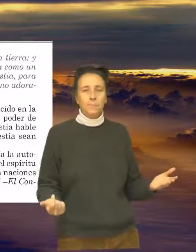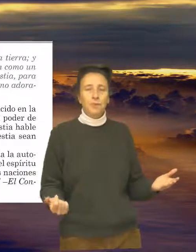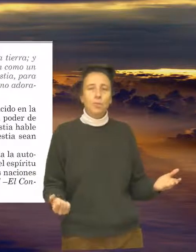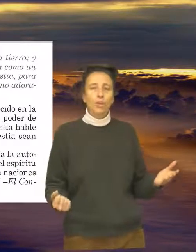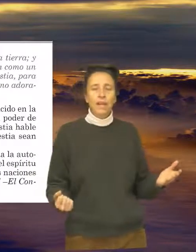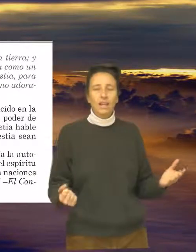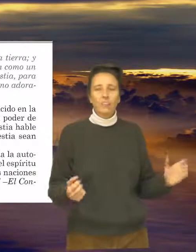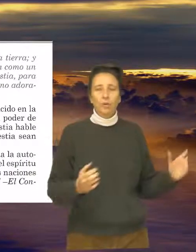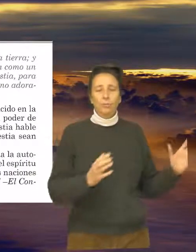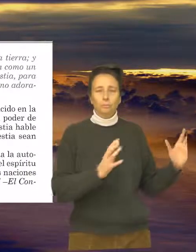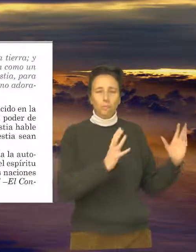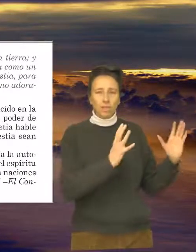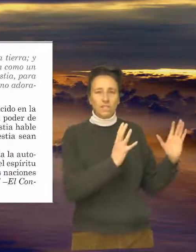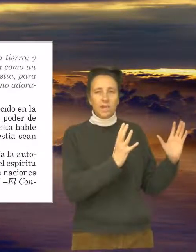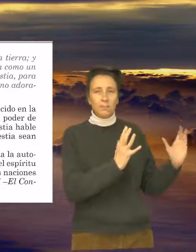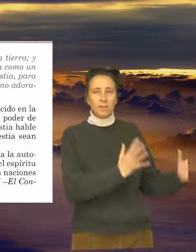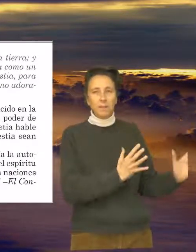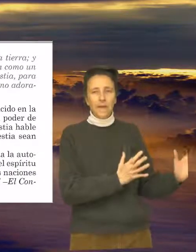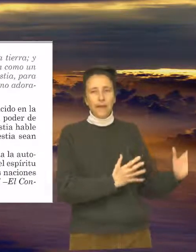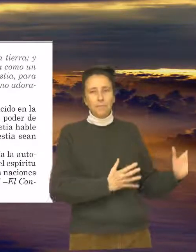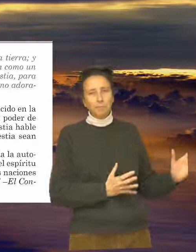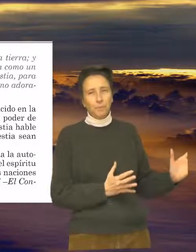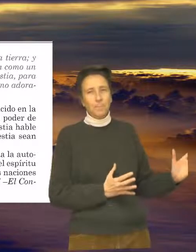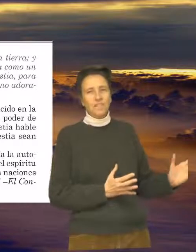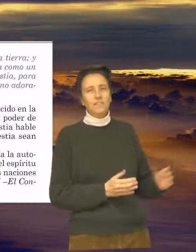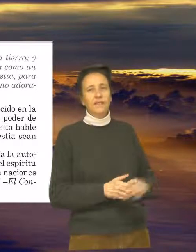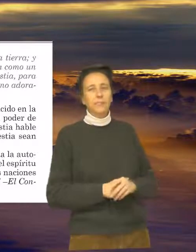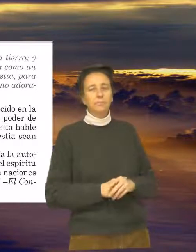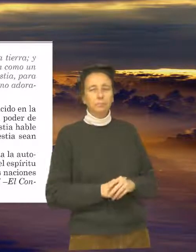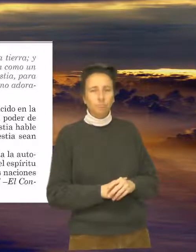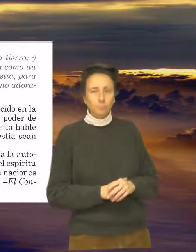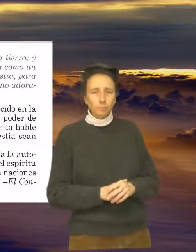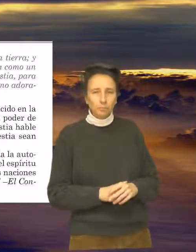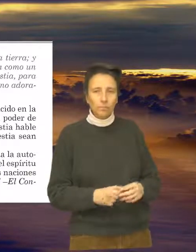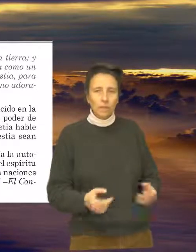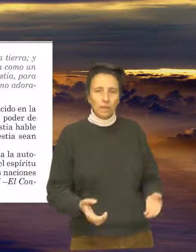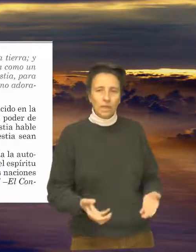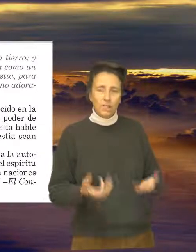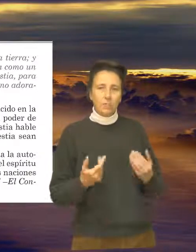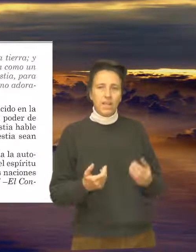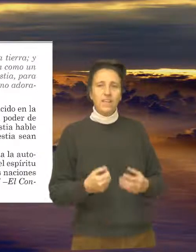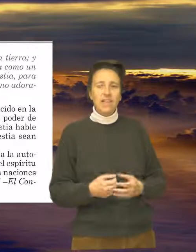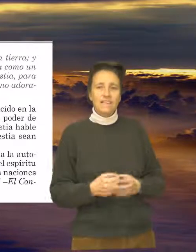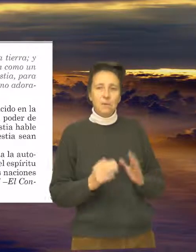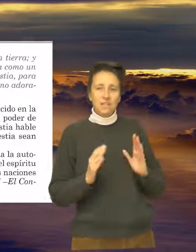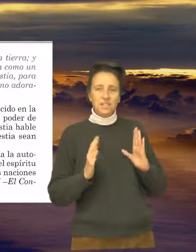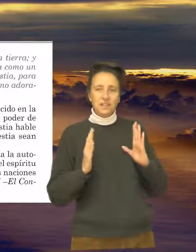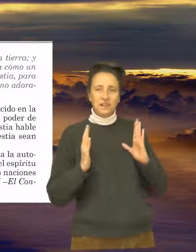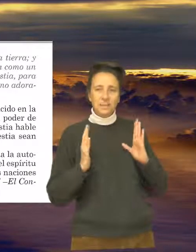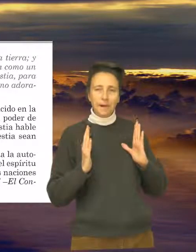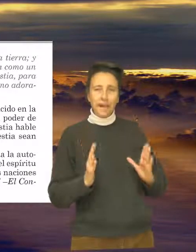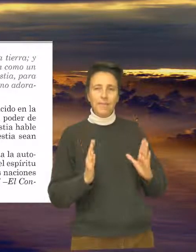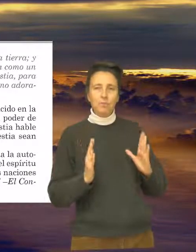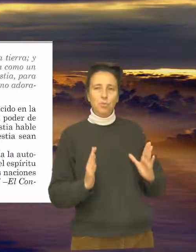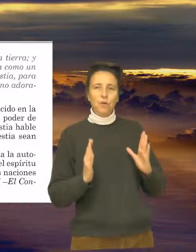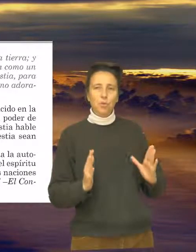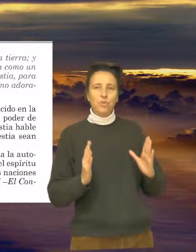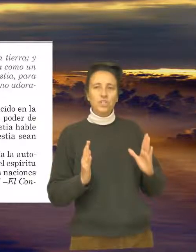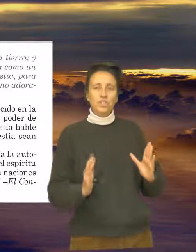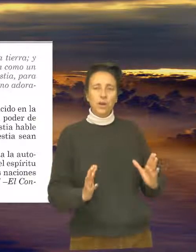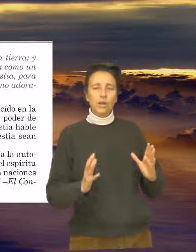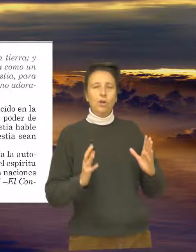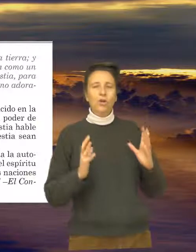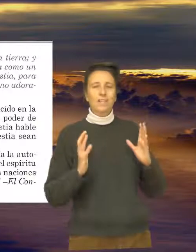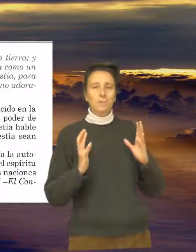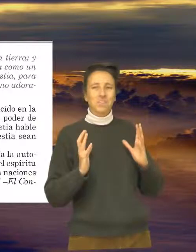contemporánea. ¿Por qué razón? Porque si la primera bestia que subía de las aguas estaba enmarcada en un